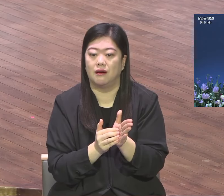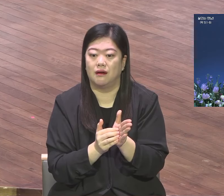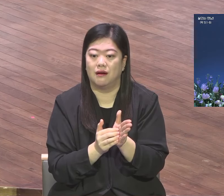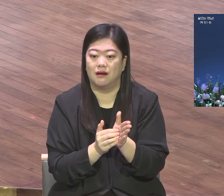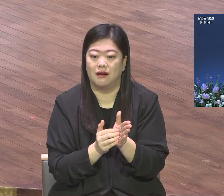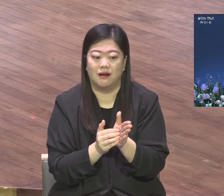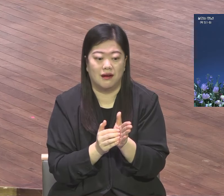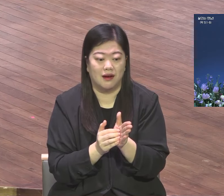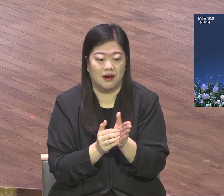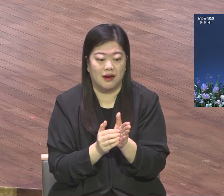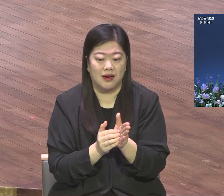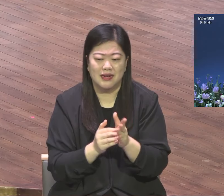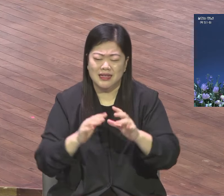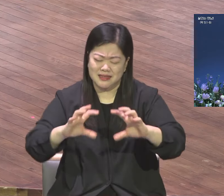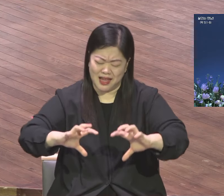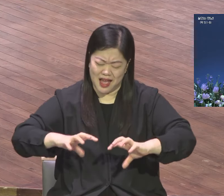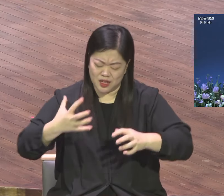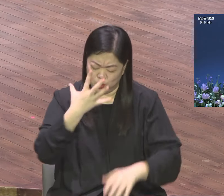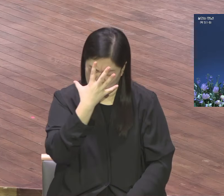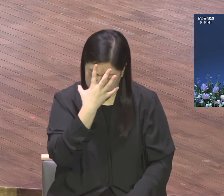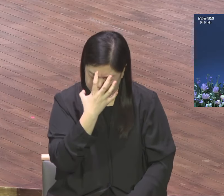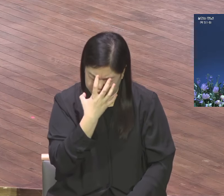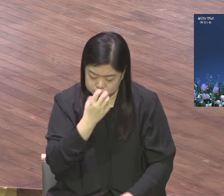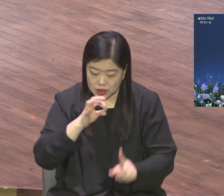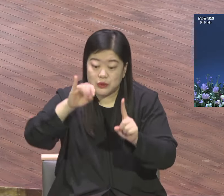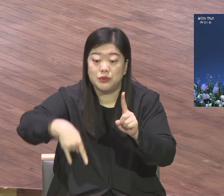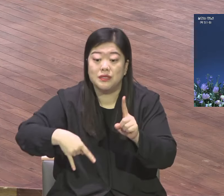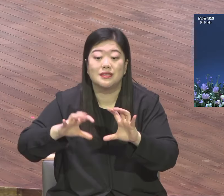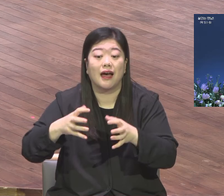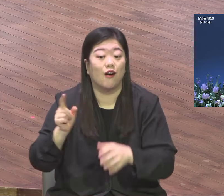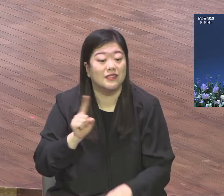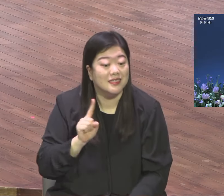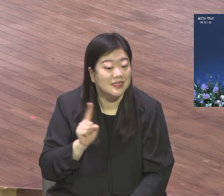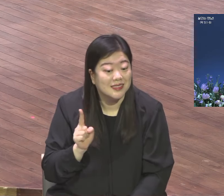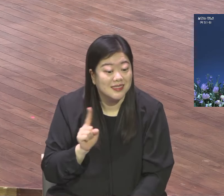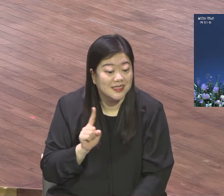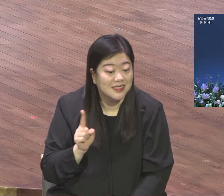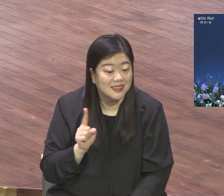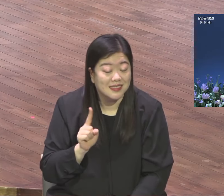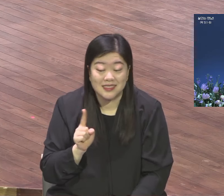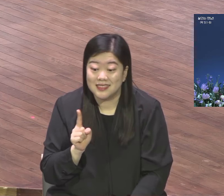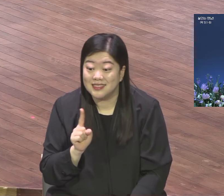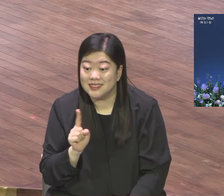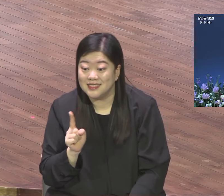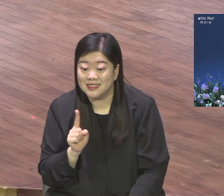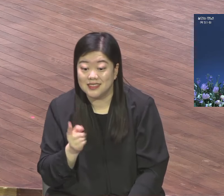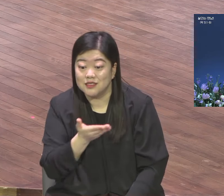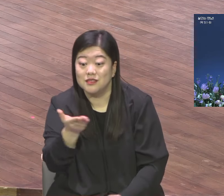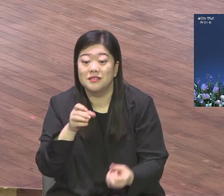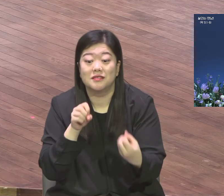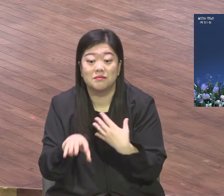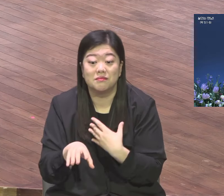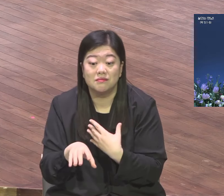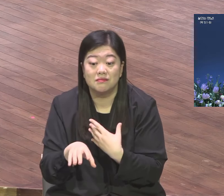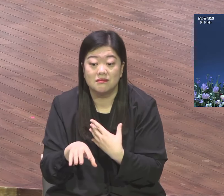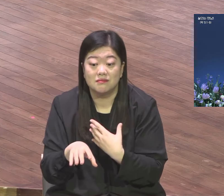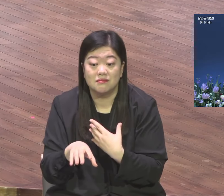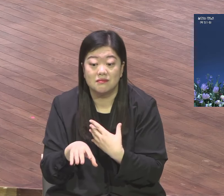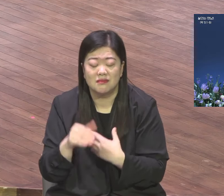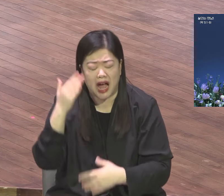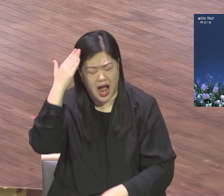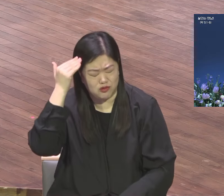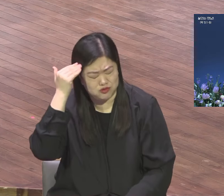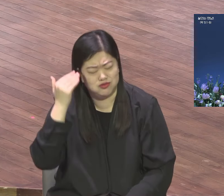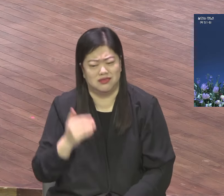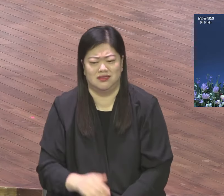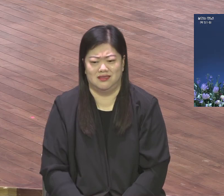세상에서 가장 우울한 나라를 여행했다. 그 나라가 어디냐? 우리나라